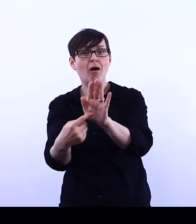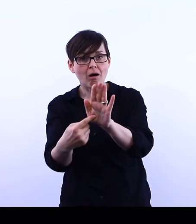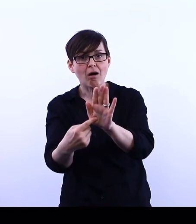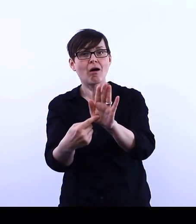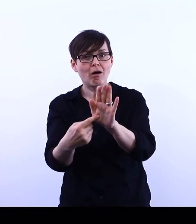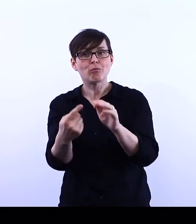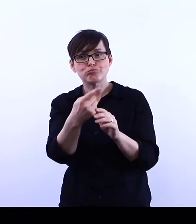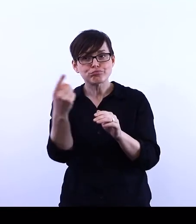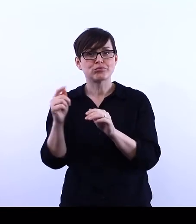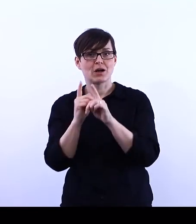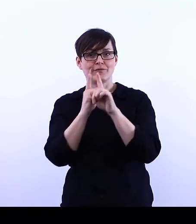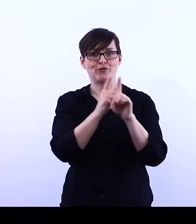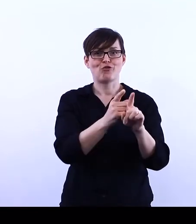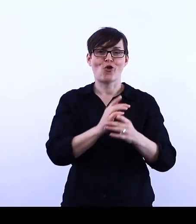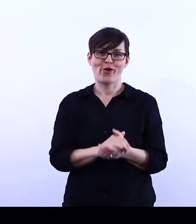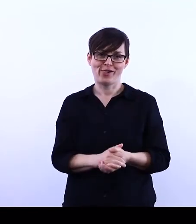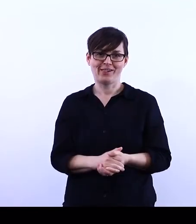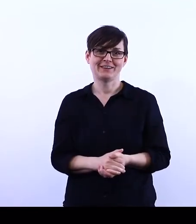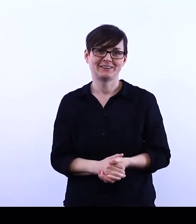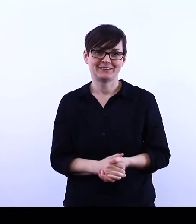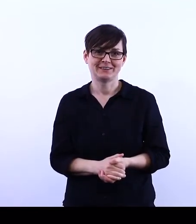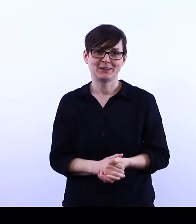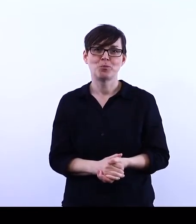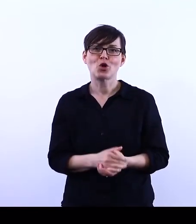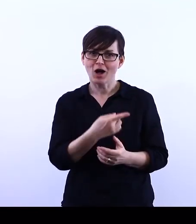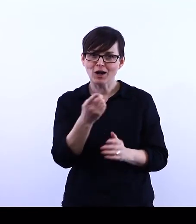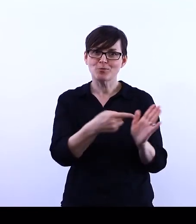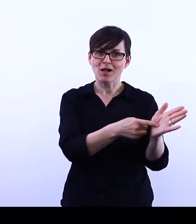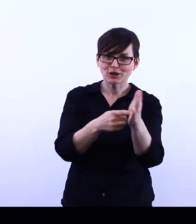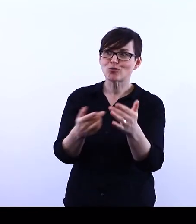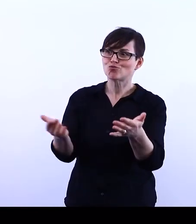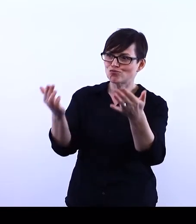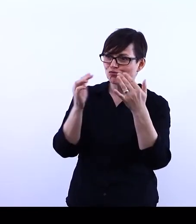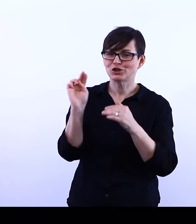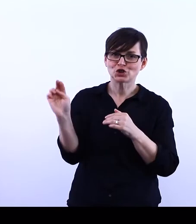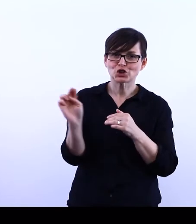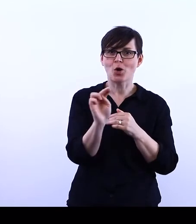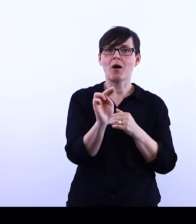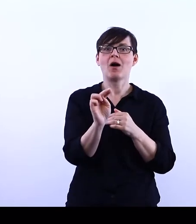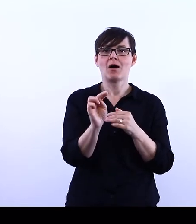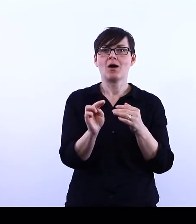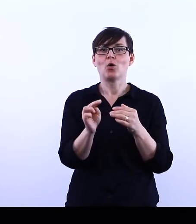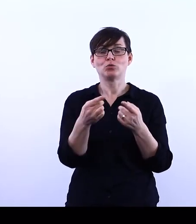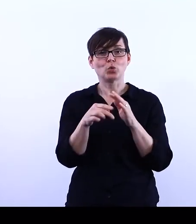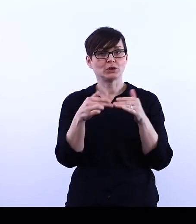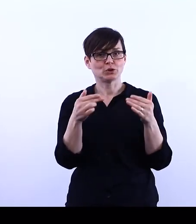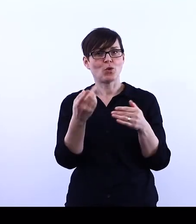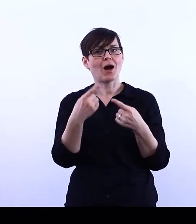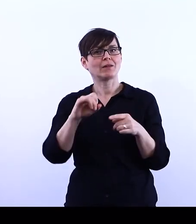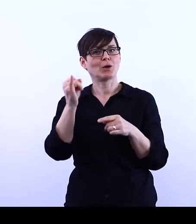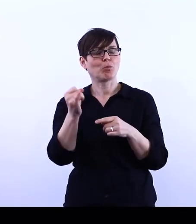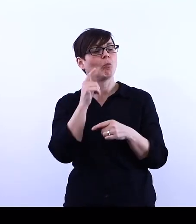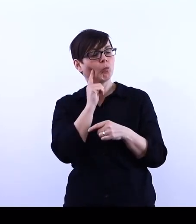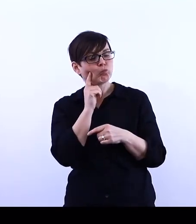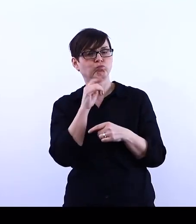die Möglichkeit gibt, da, also wie man so schön sagt, alle mitzunehmen und gleichzeitig eben natürlich andere Projekte vielleicht dann noch